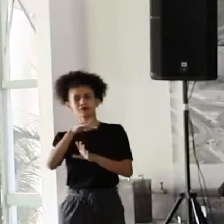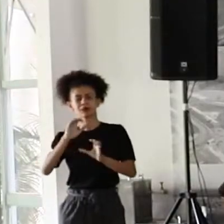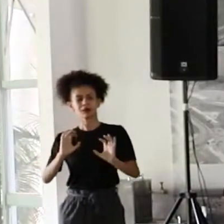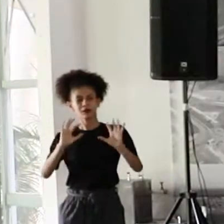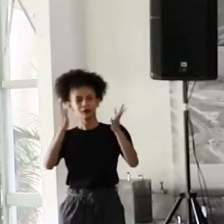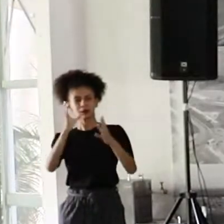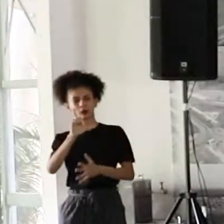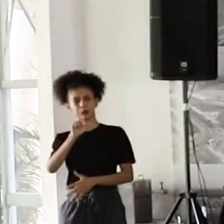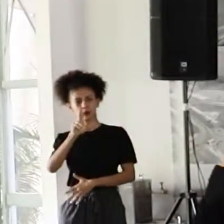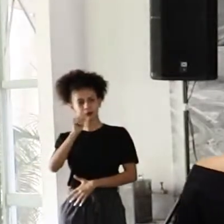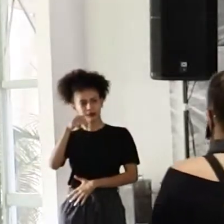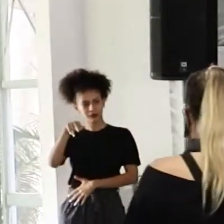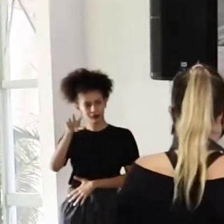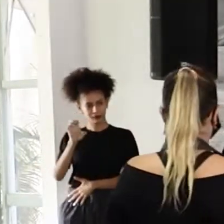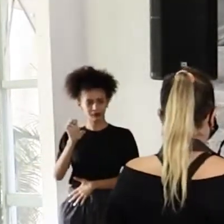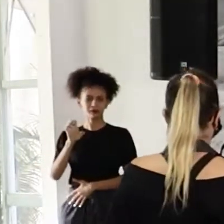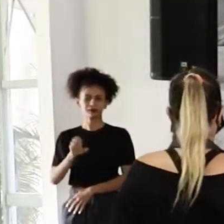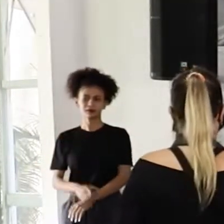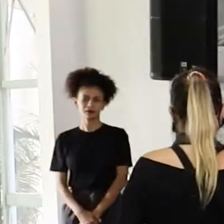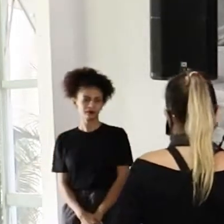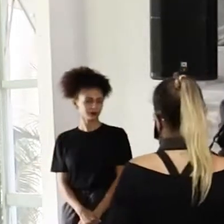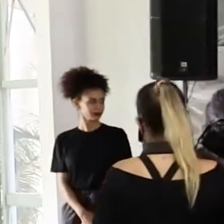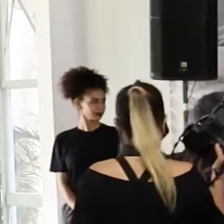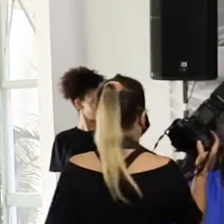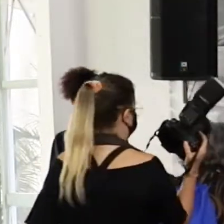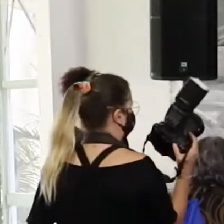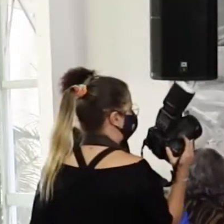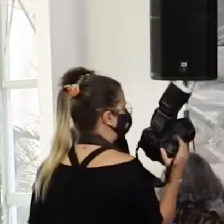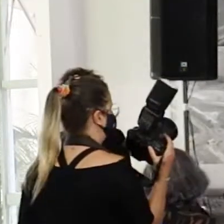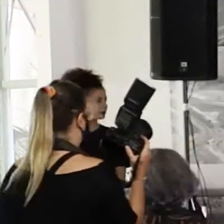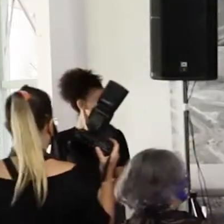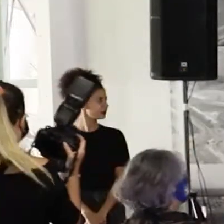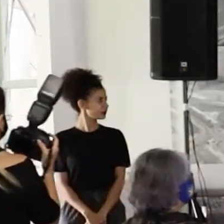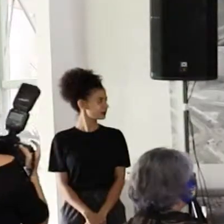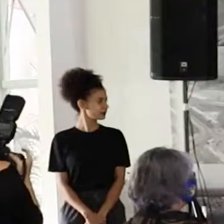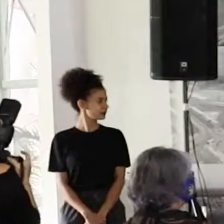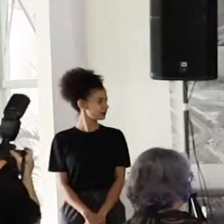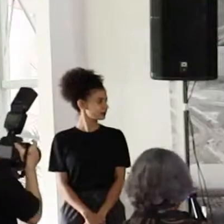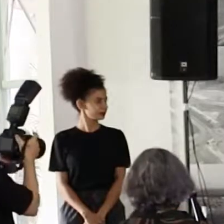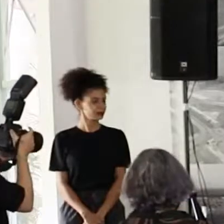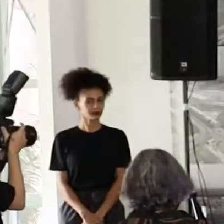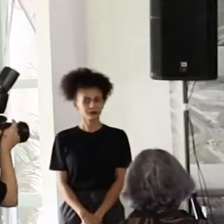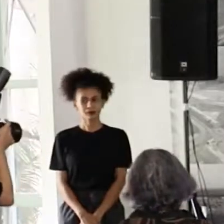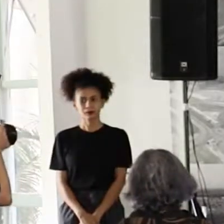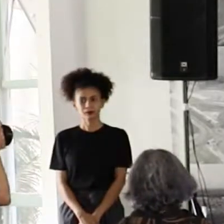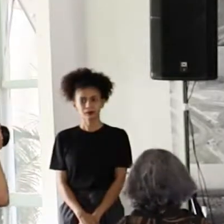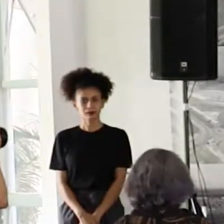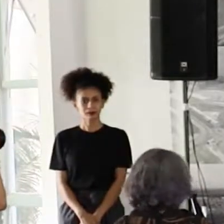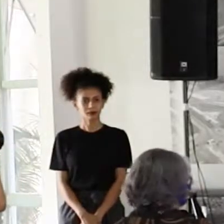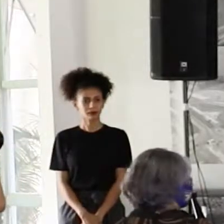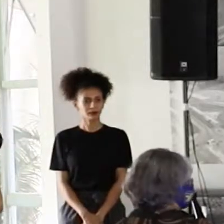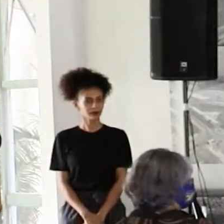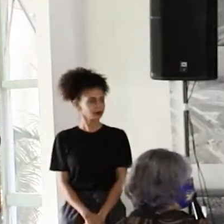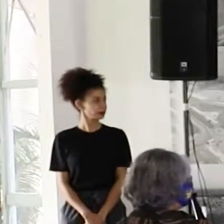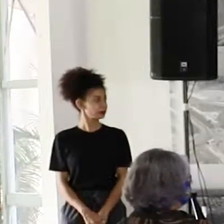a administradora do Guará e anfitriã do nosso evento Luciane Quintana